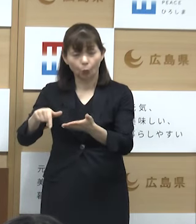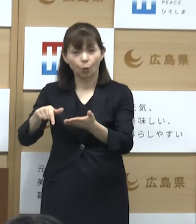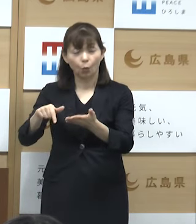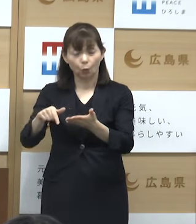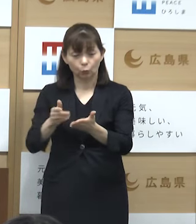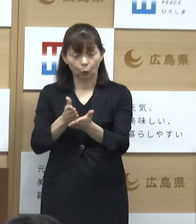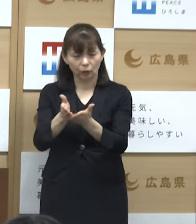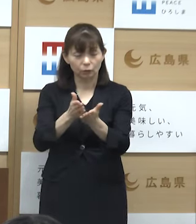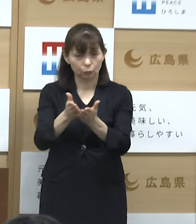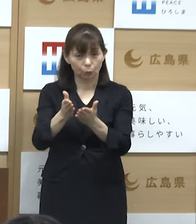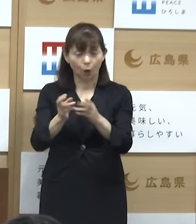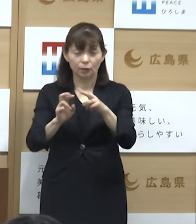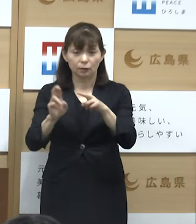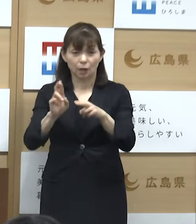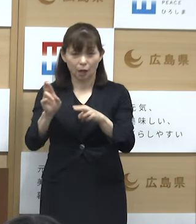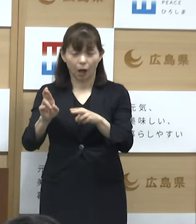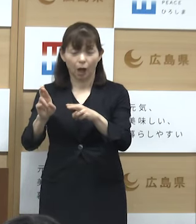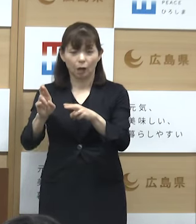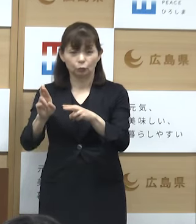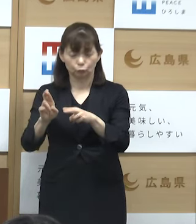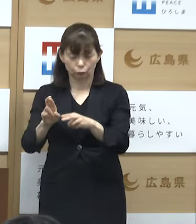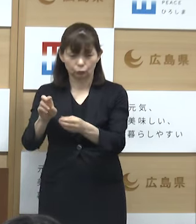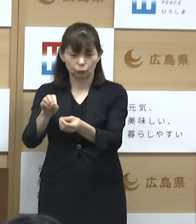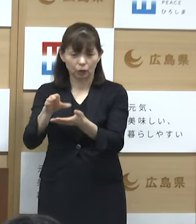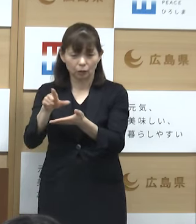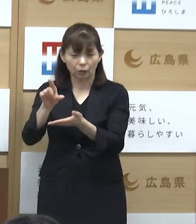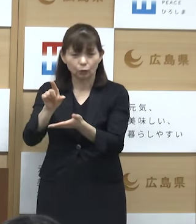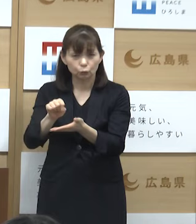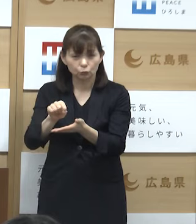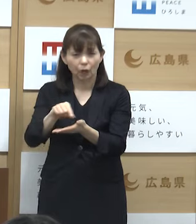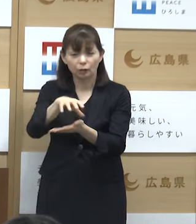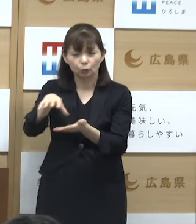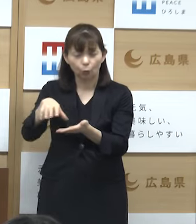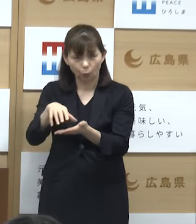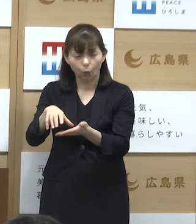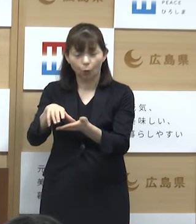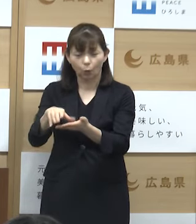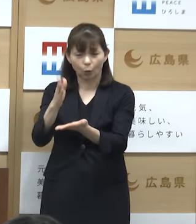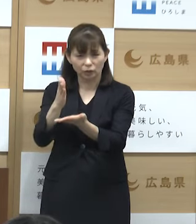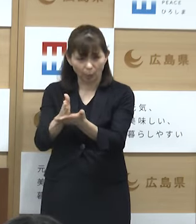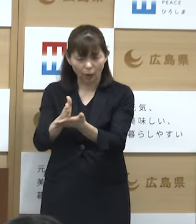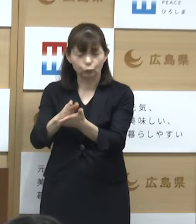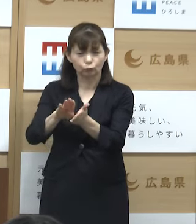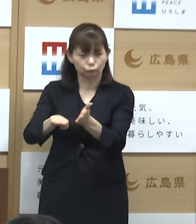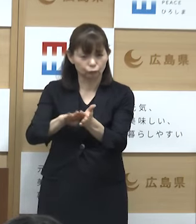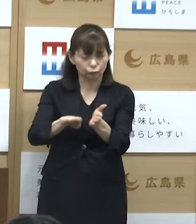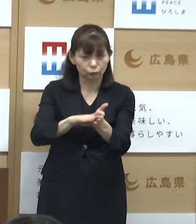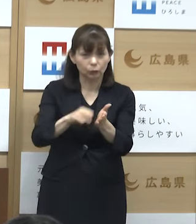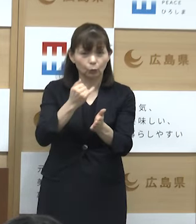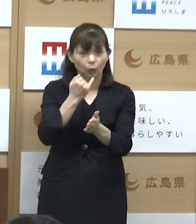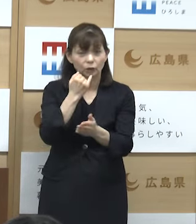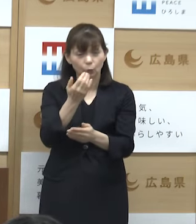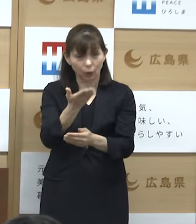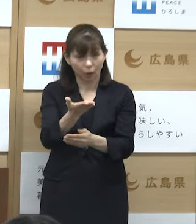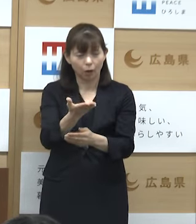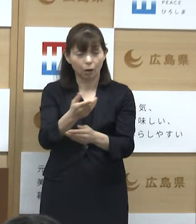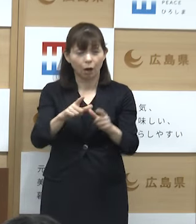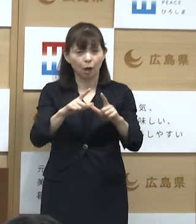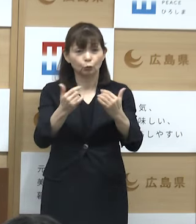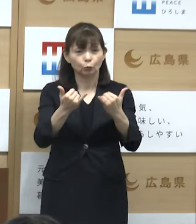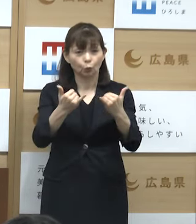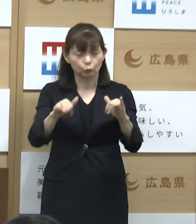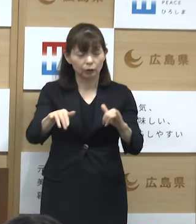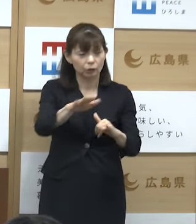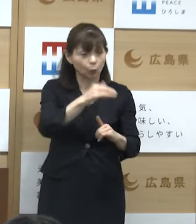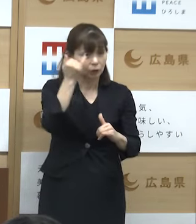を減らして、物議にしていっていいのかということがですね、何の 国民的議論もなく進んでいくという